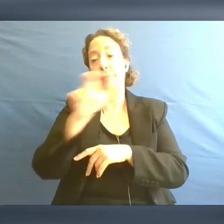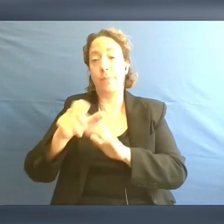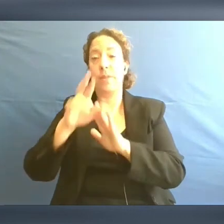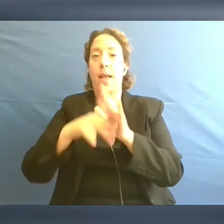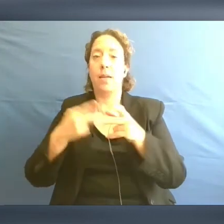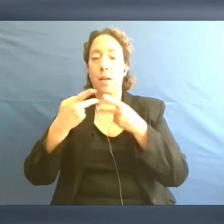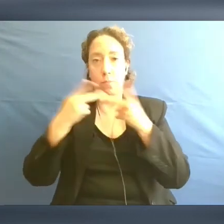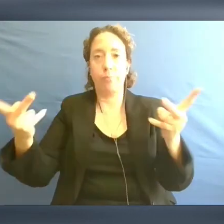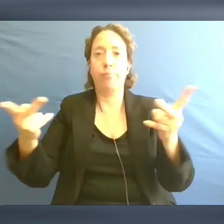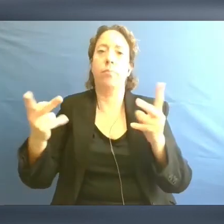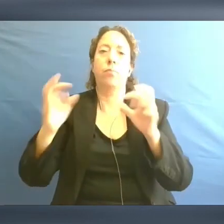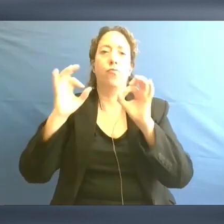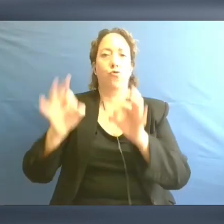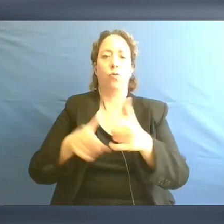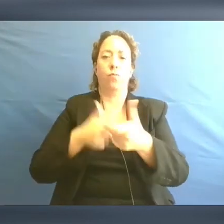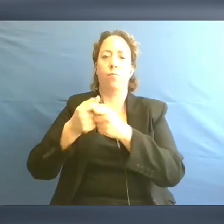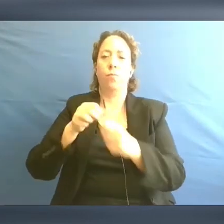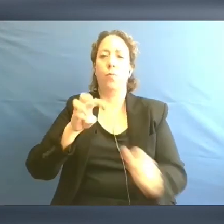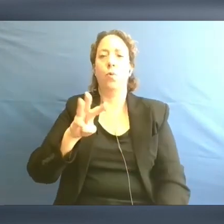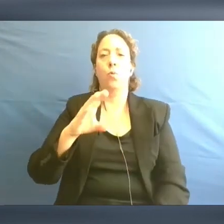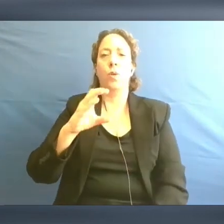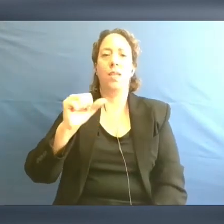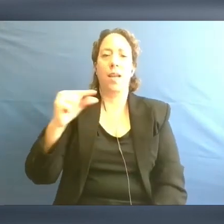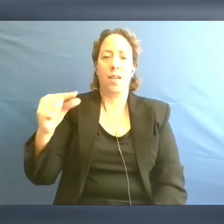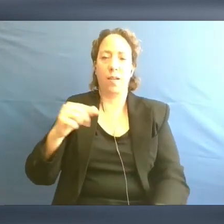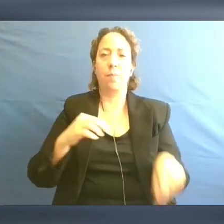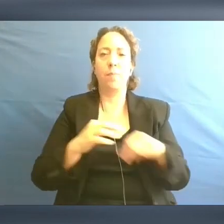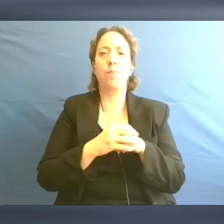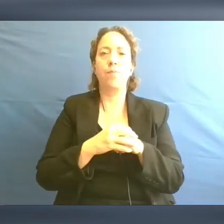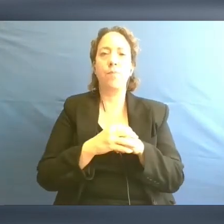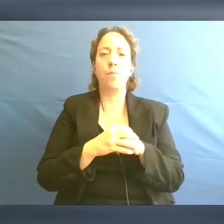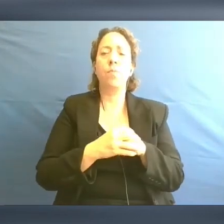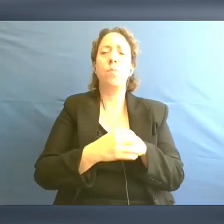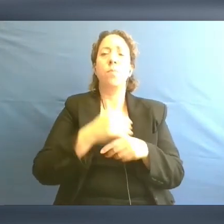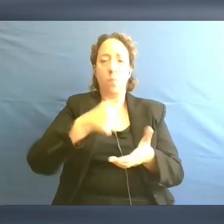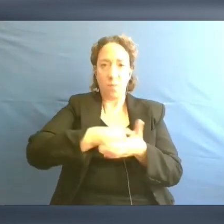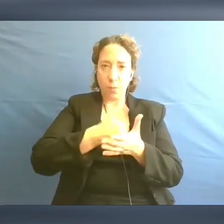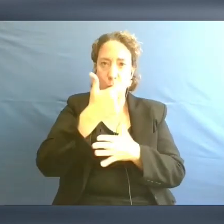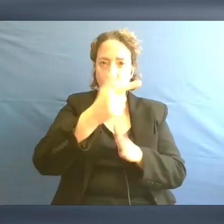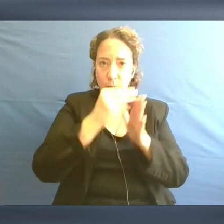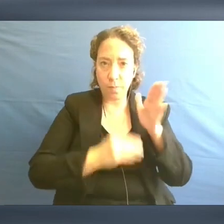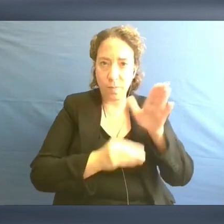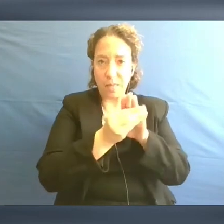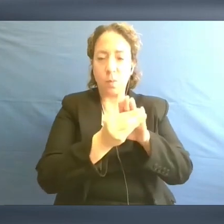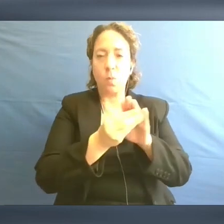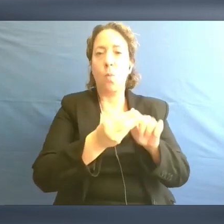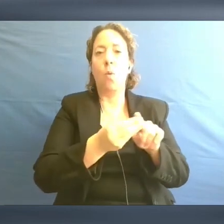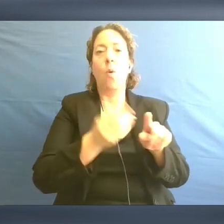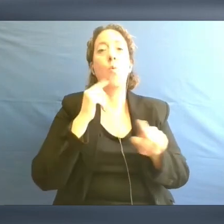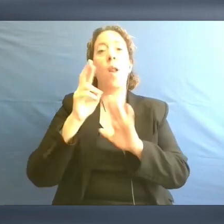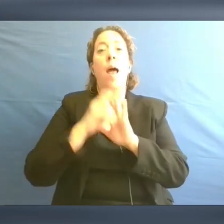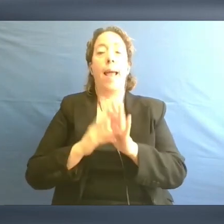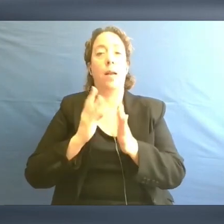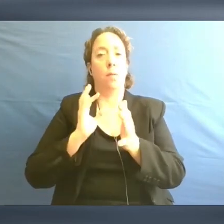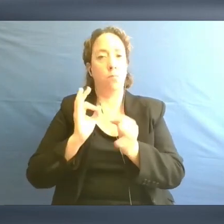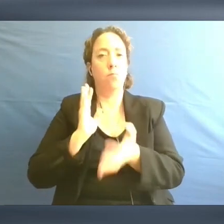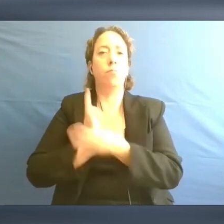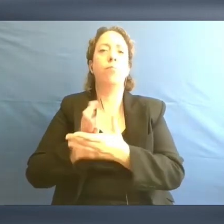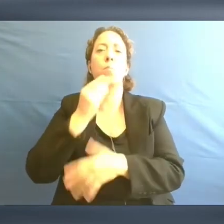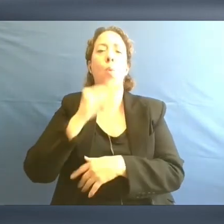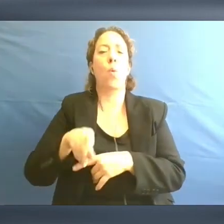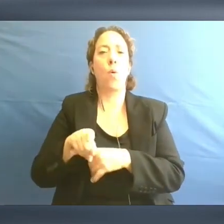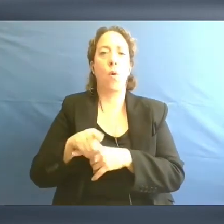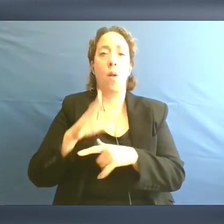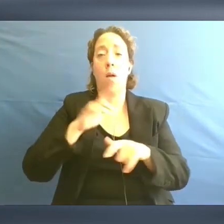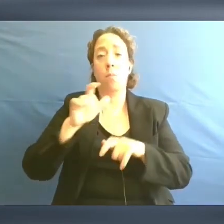règle pour WCAG. Alors, au moins 2 implémentations, ça nous assure que la règle est valide. On a des gens qui ont